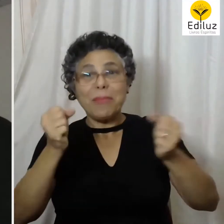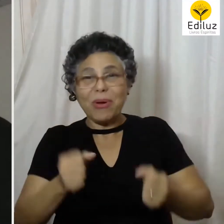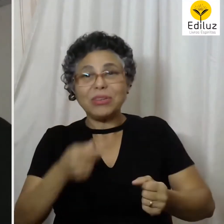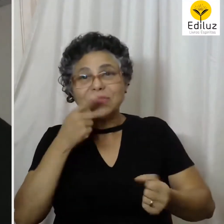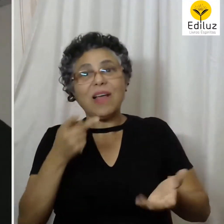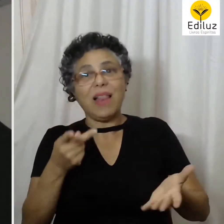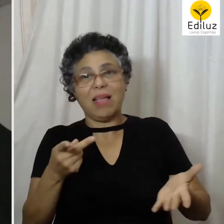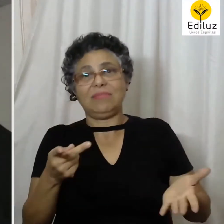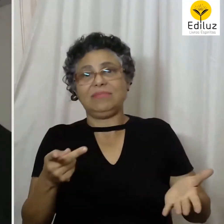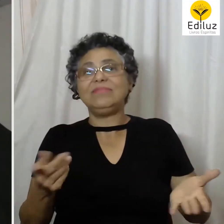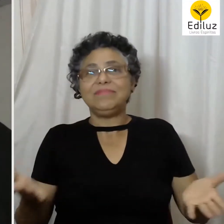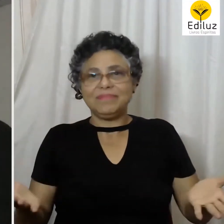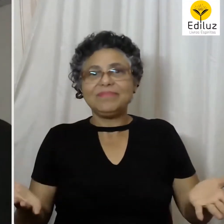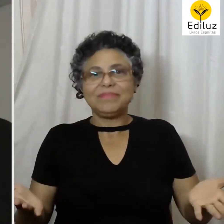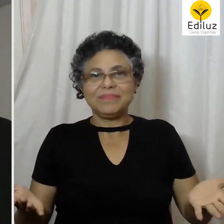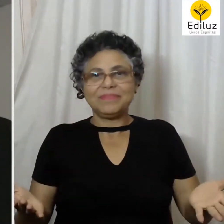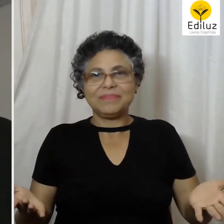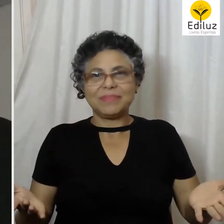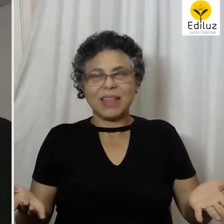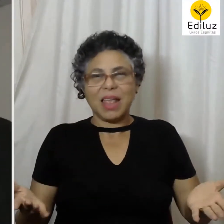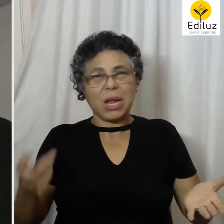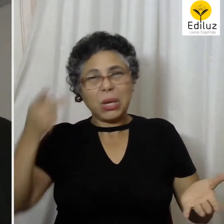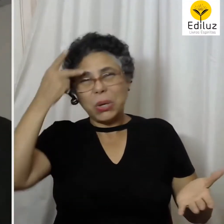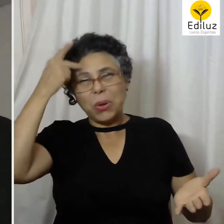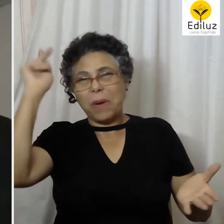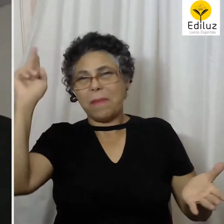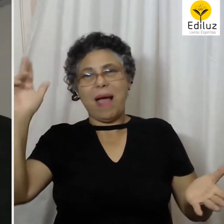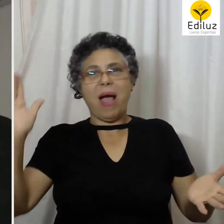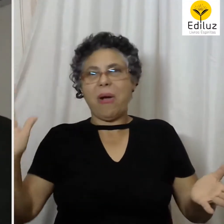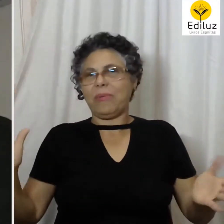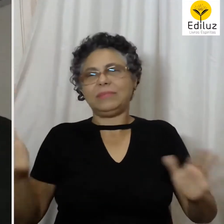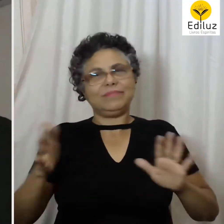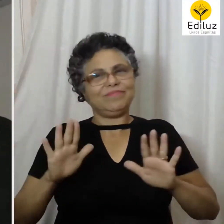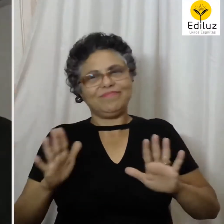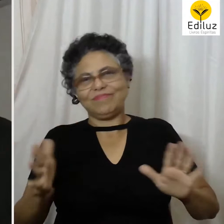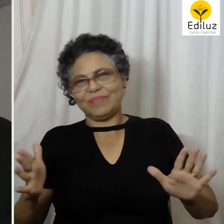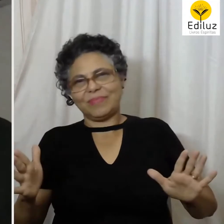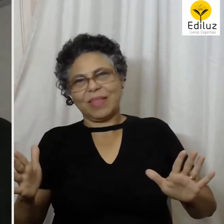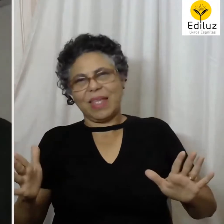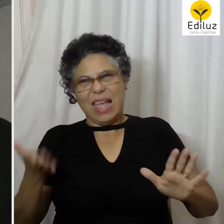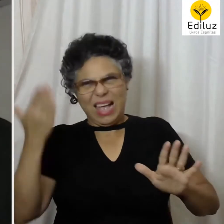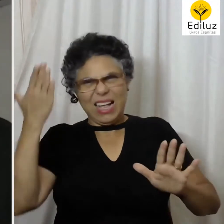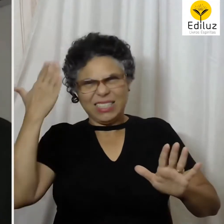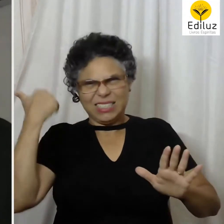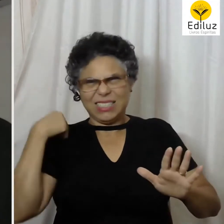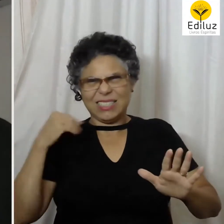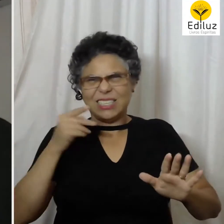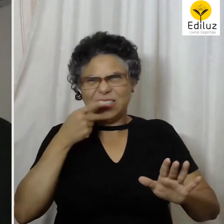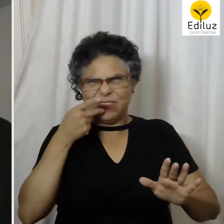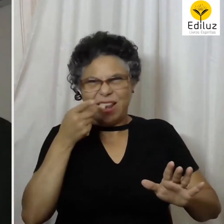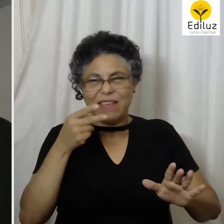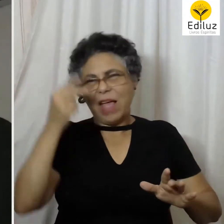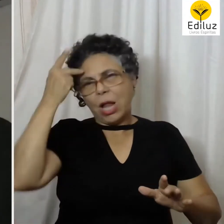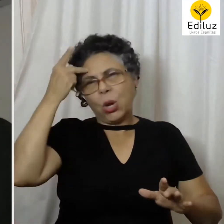Outrora, a heteronormatividade configurava uma família em todas as